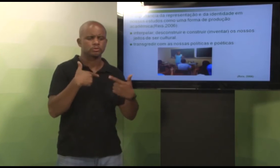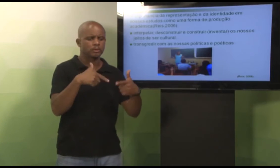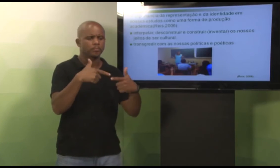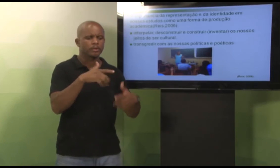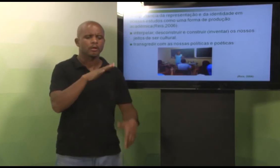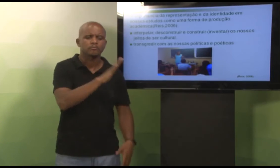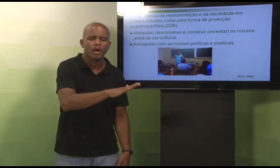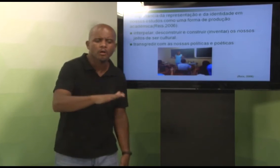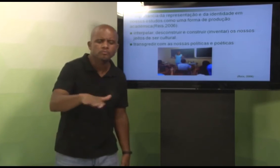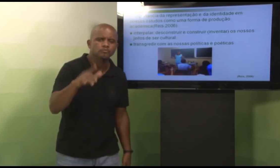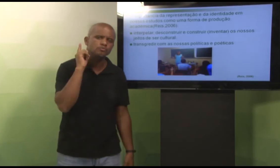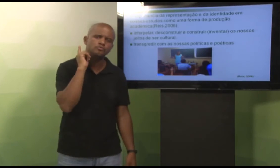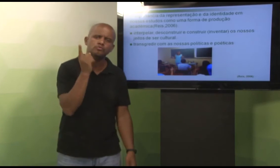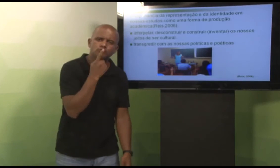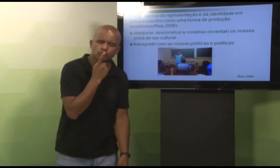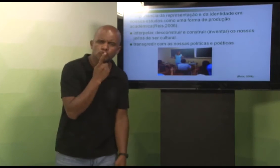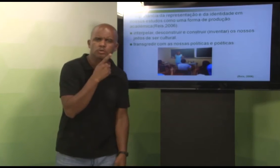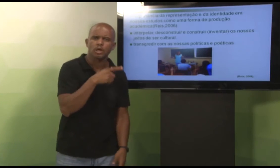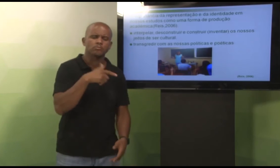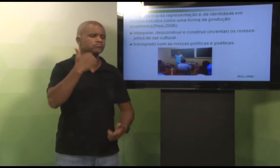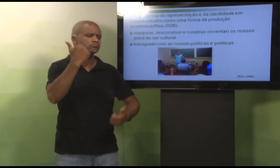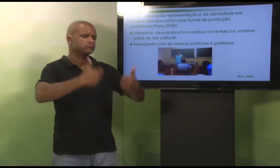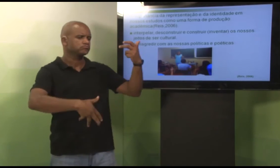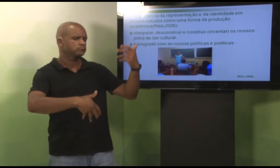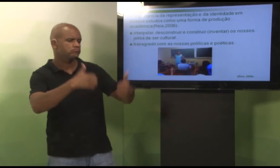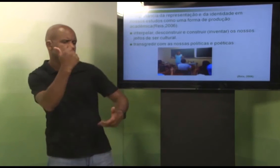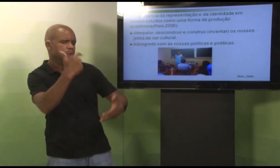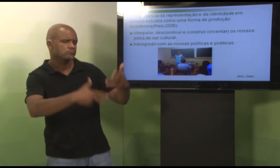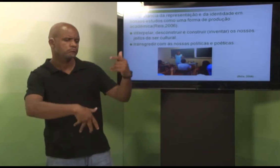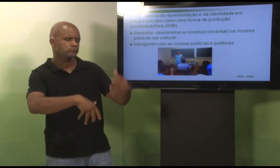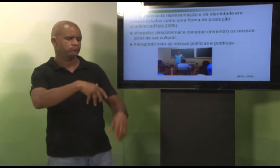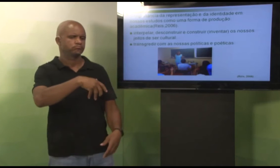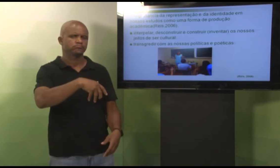Percebam que ela gosta de trabalhar com crianças surdas, explicar.